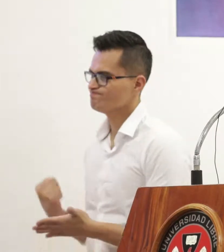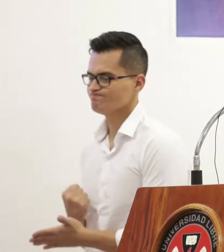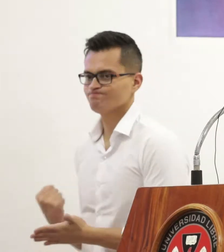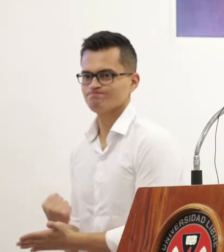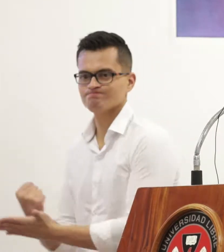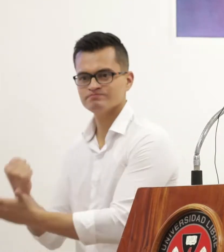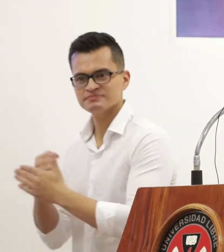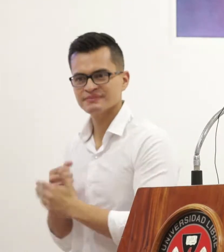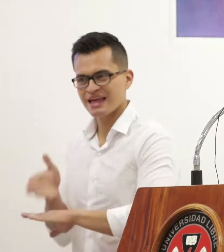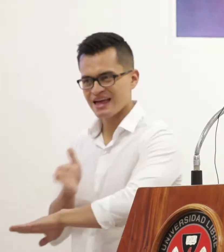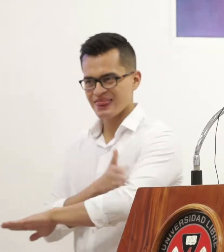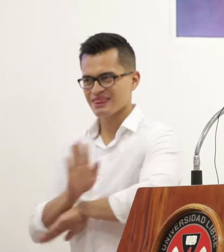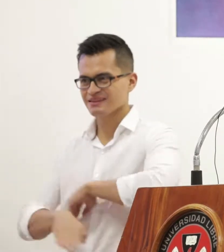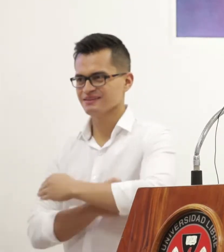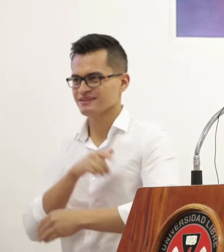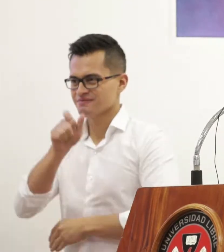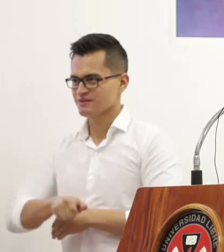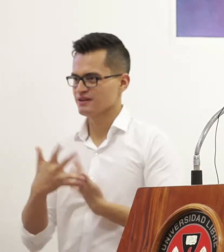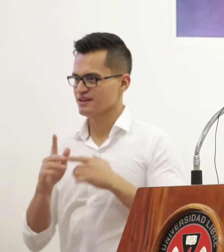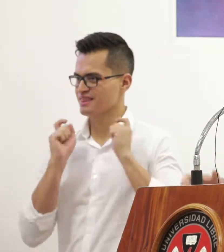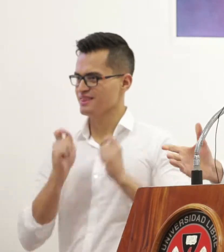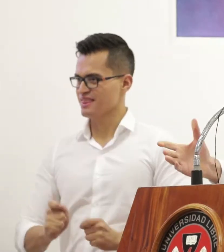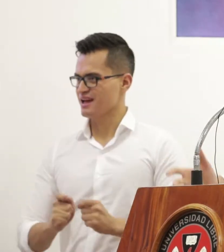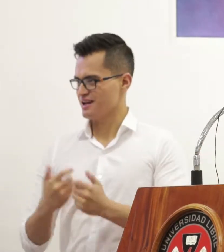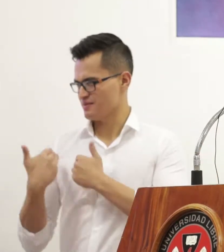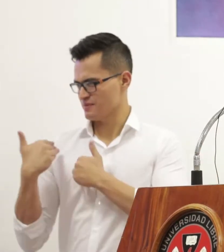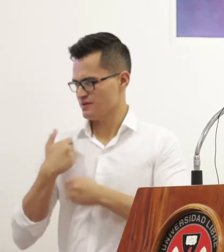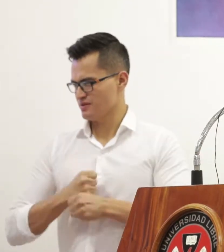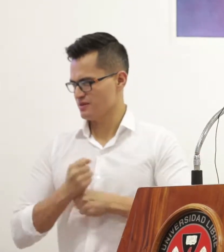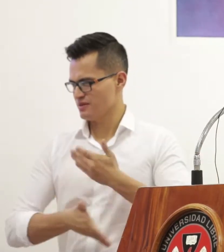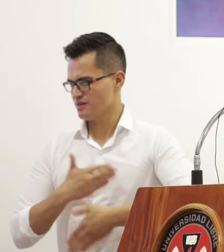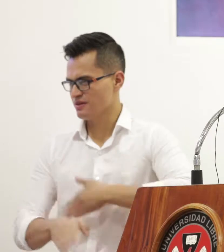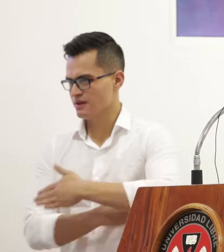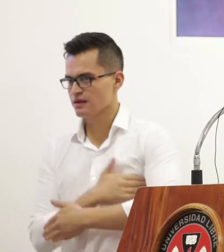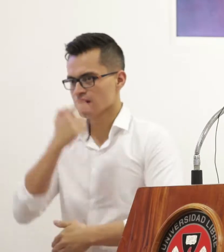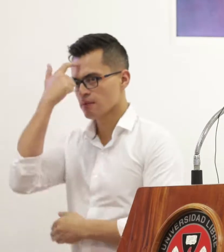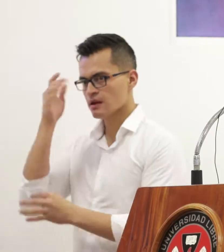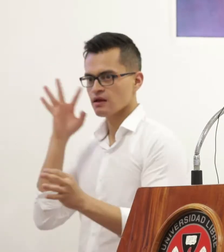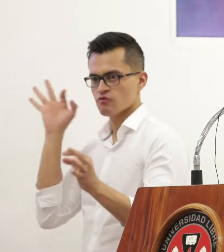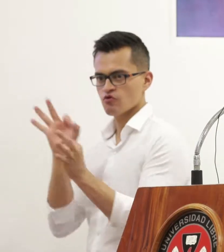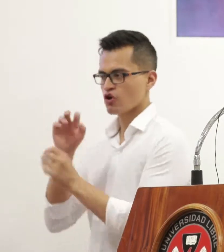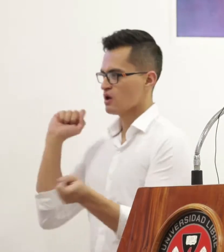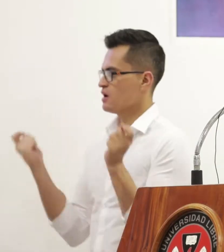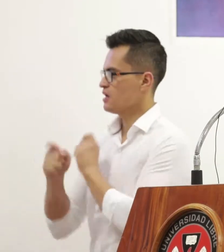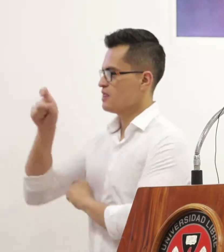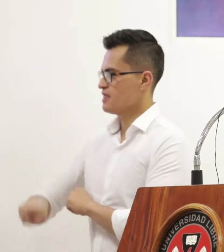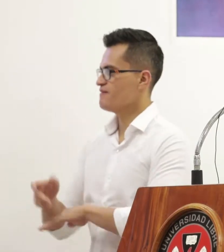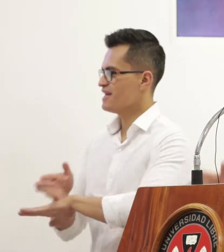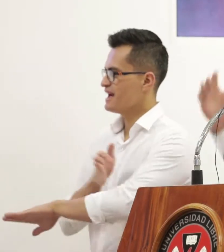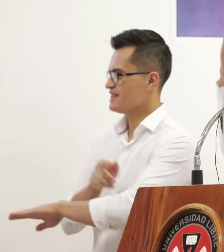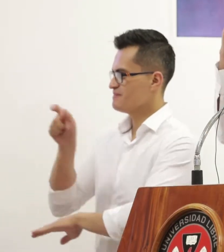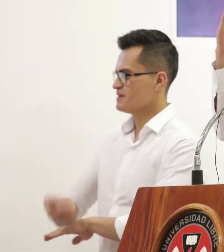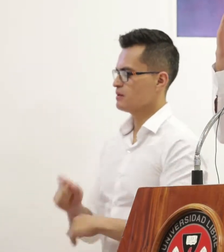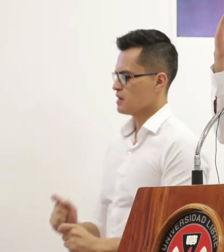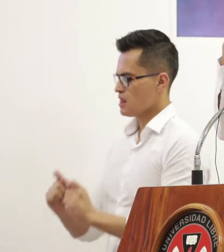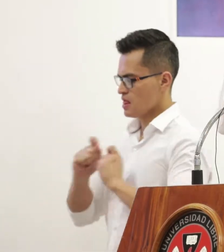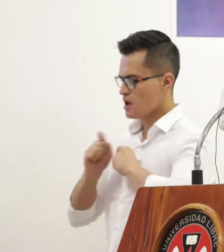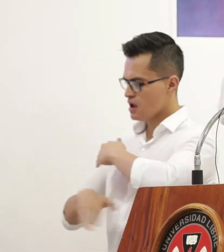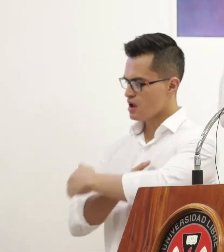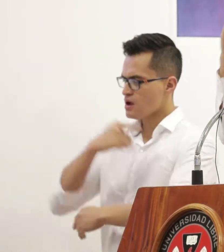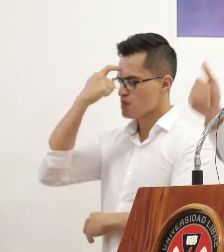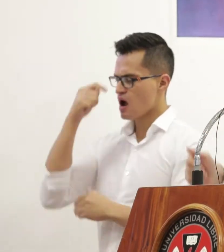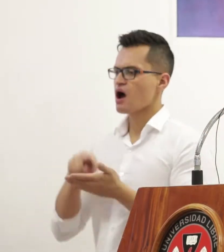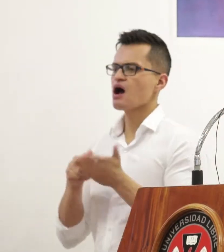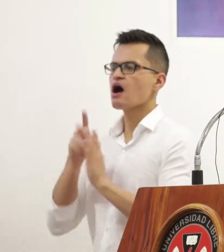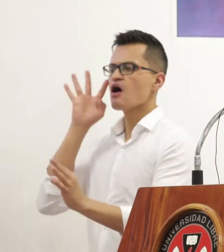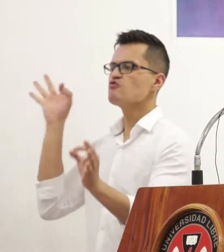hablado con la señora ministra desde que tomó posesión es que el enfoque hay que cambiarlo. Ella lo dijo desde que tomó posesión. Esa pirámide en donde